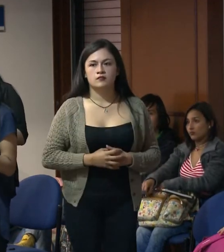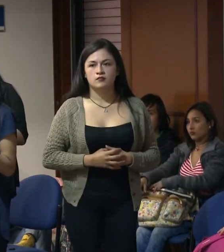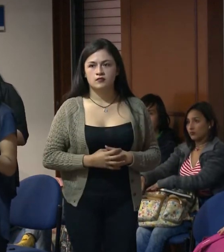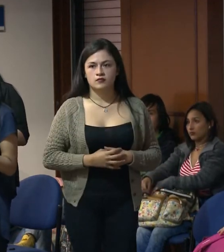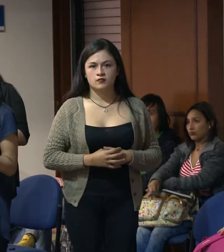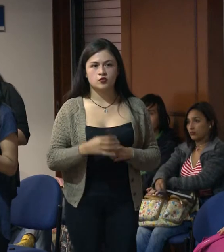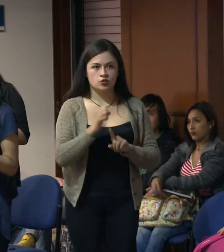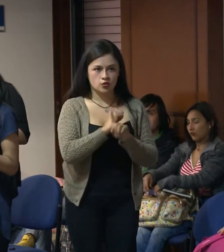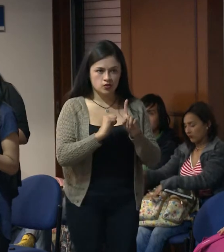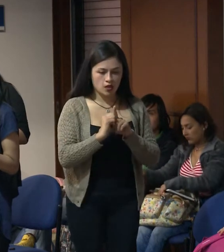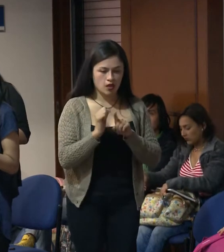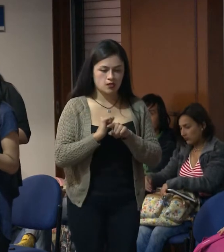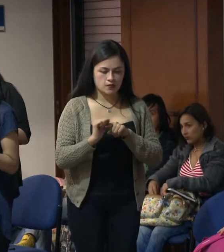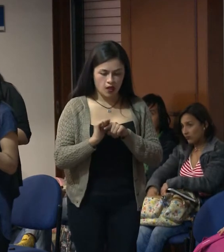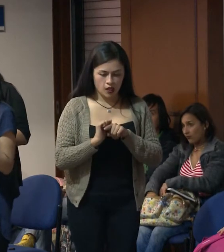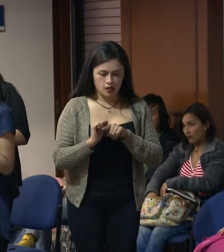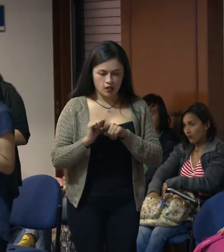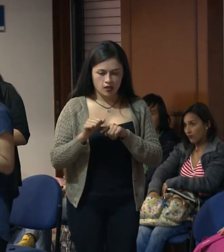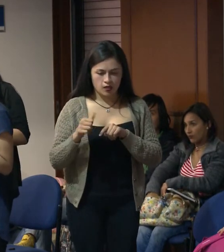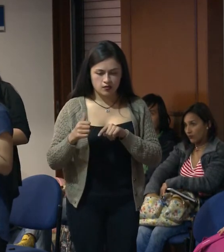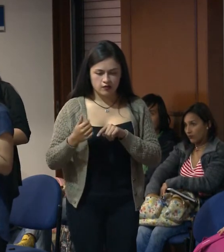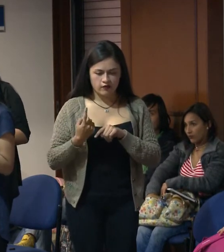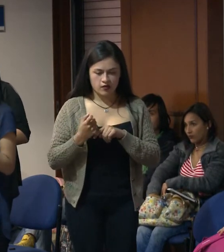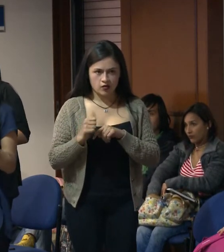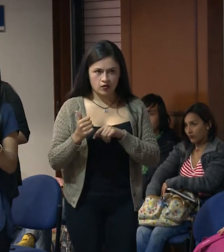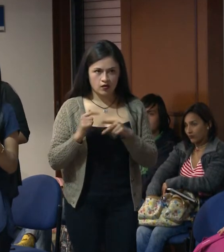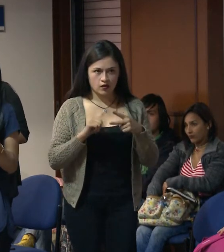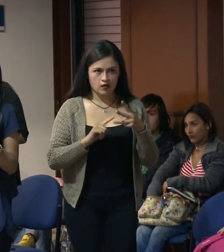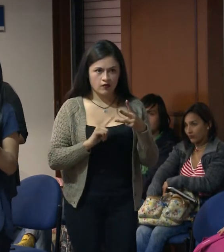sociales, prácticas, falta una,